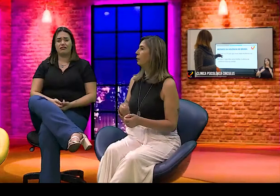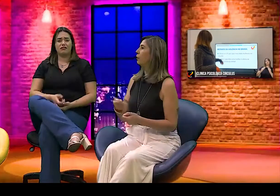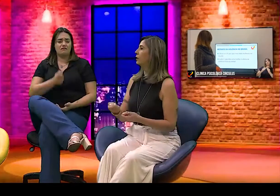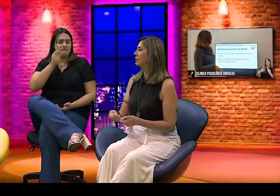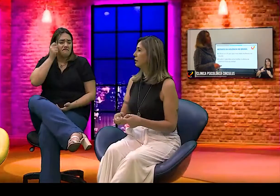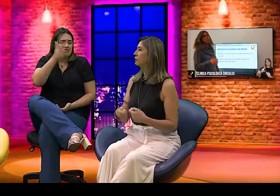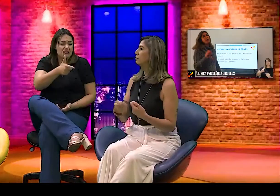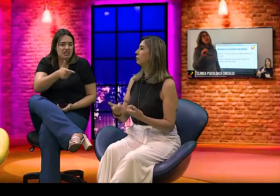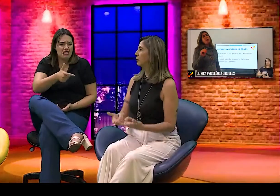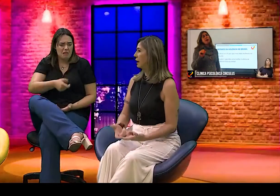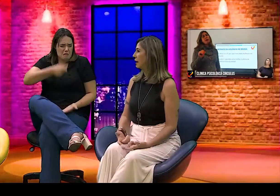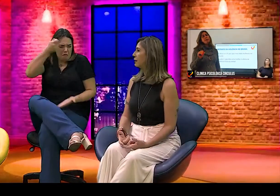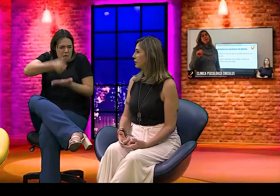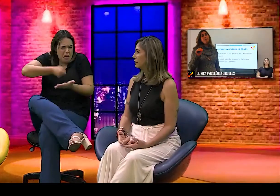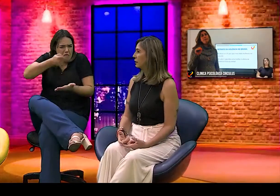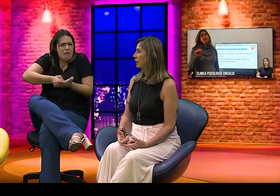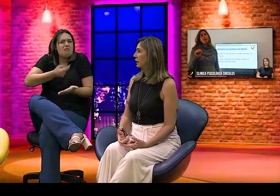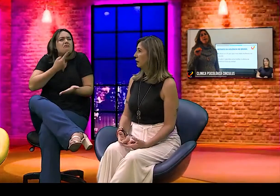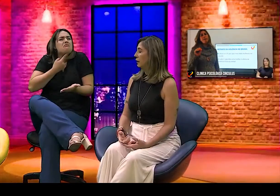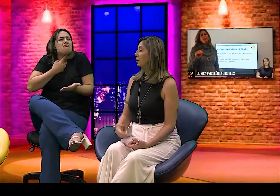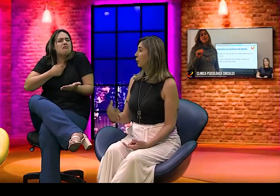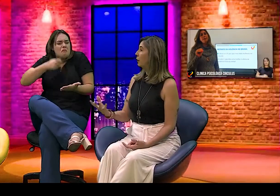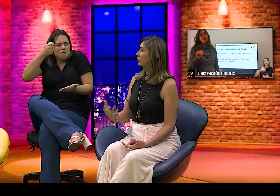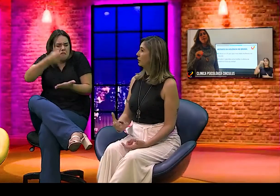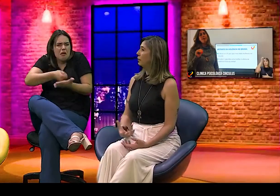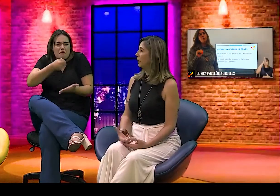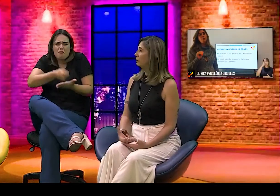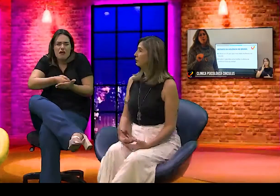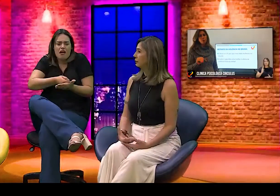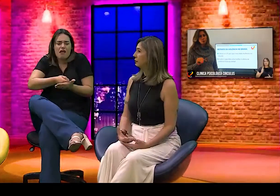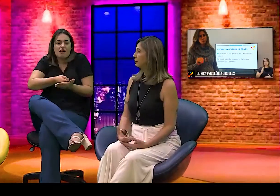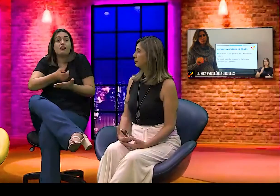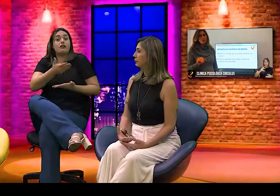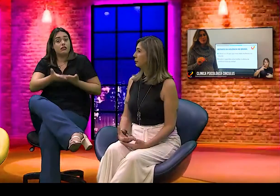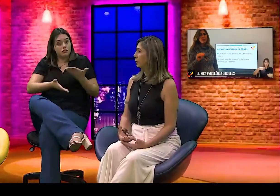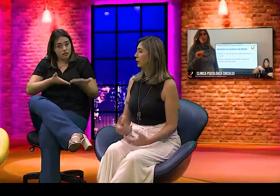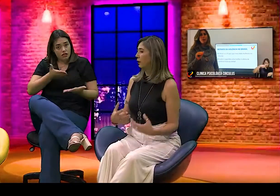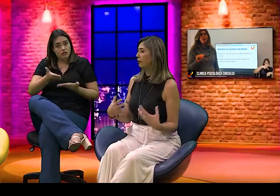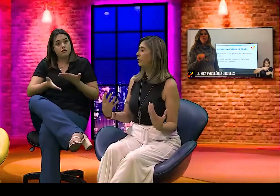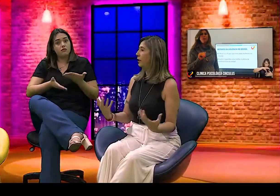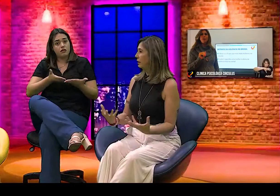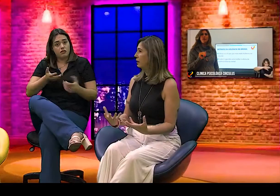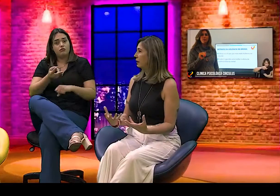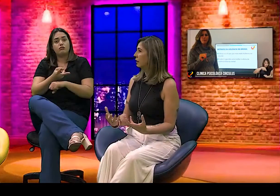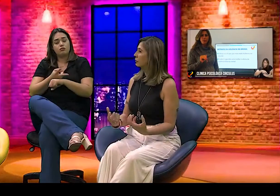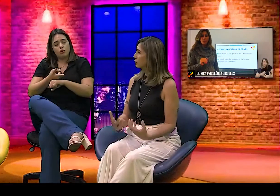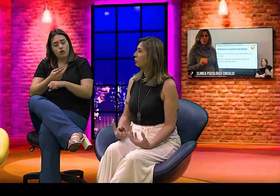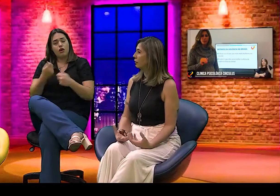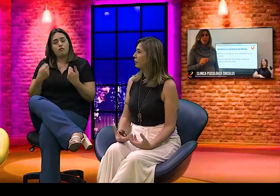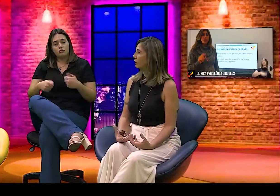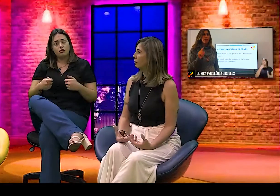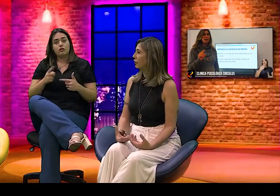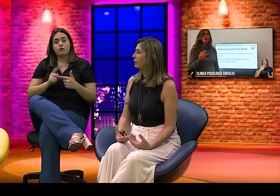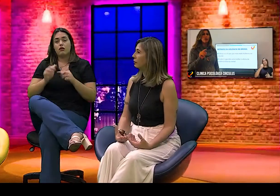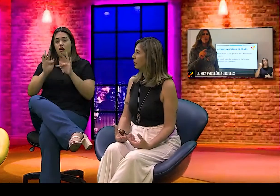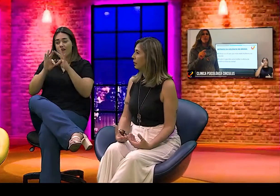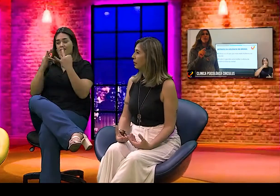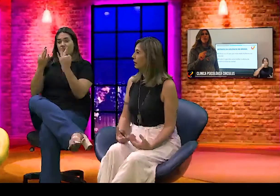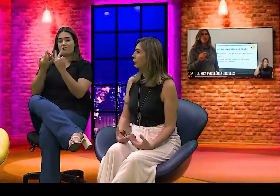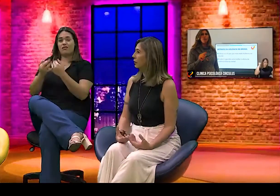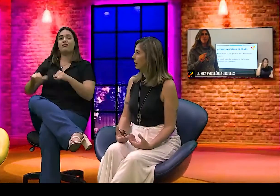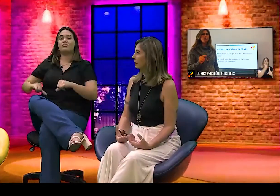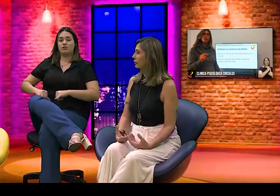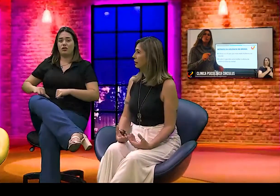Não impor desejos e vontades. E procurar um tratamento. Porque a família, ela sofre, ela fica